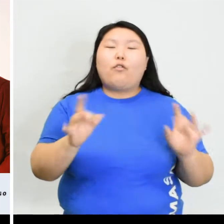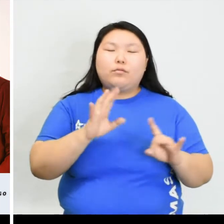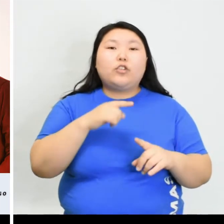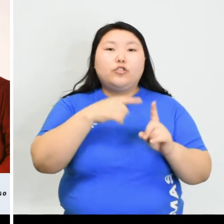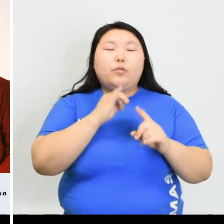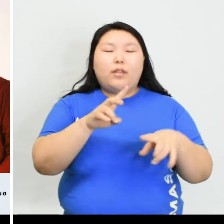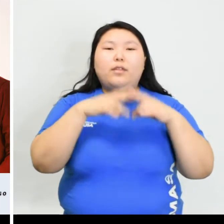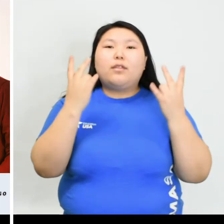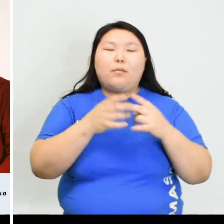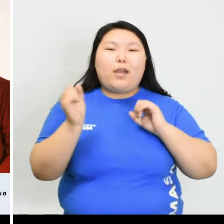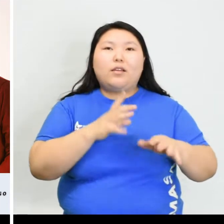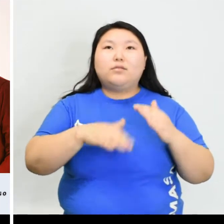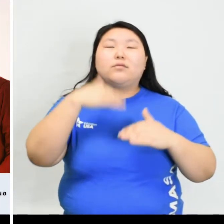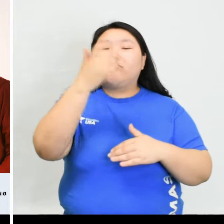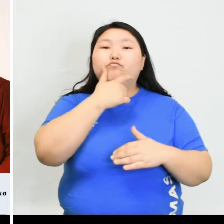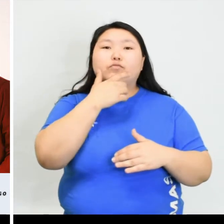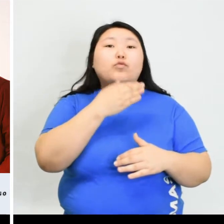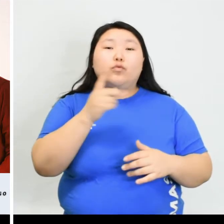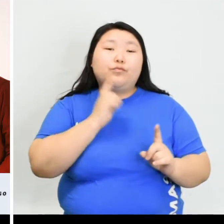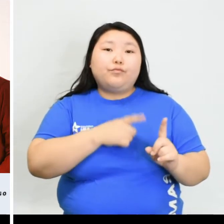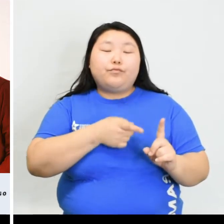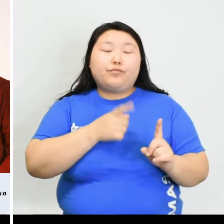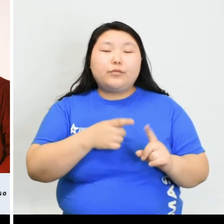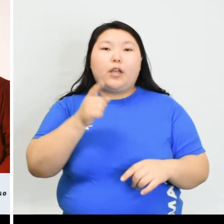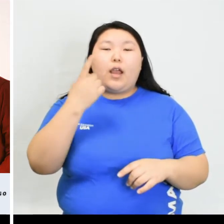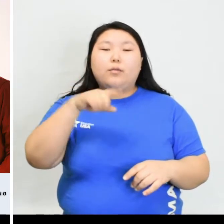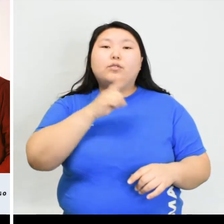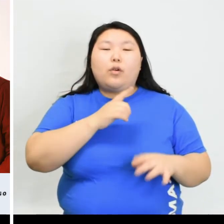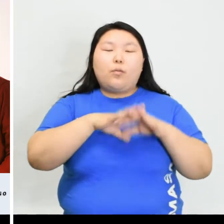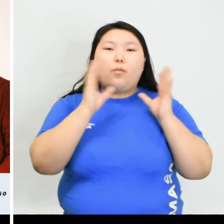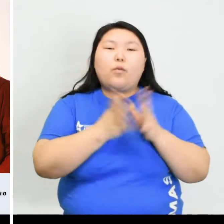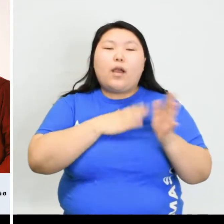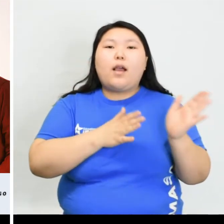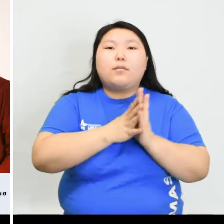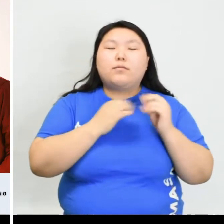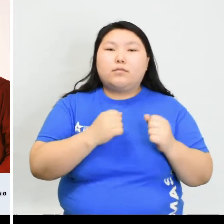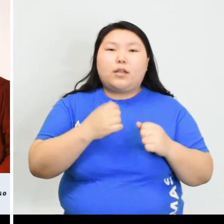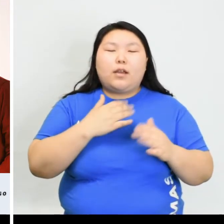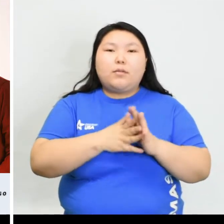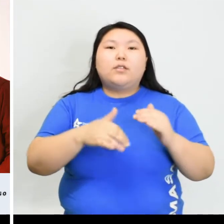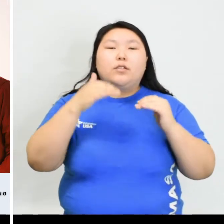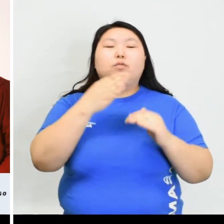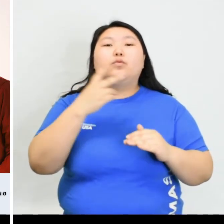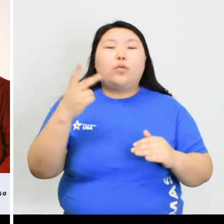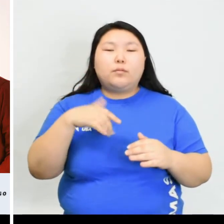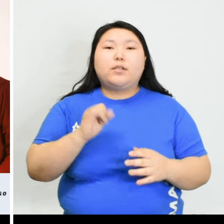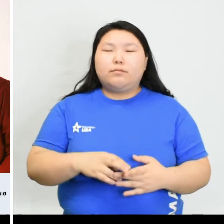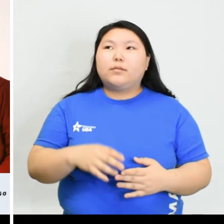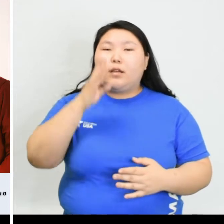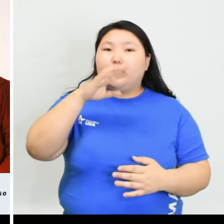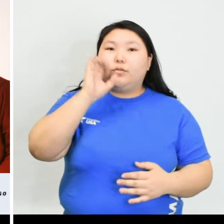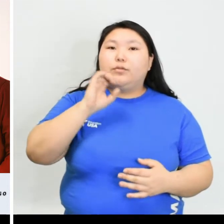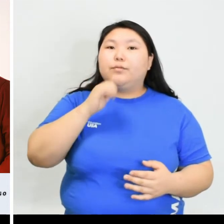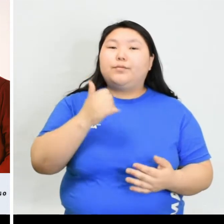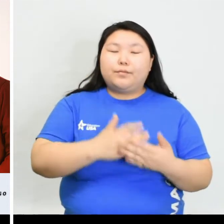шал эсрэгээрээ чи бол нийгмийн хаяа дээш гарахгүй шүү нөхөр мэн те хамгийн түрүүнд бүх юм бүгдийн хамтдаа бид нэг хамтдаа дээш нь шүү гэсэн байтал